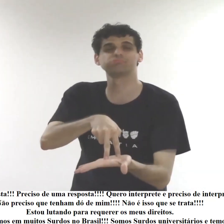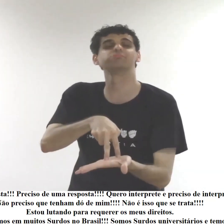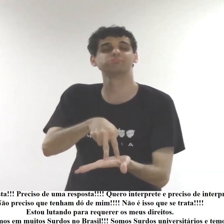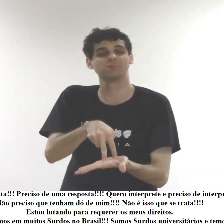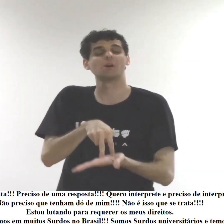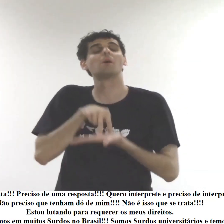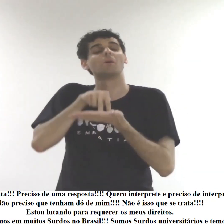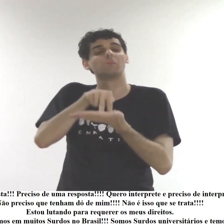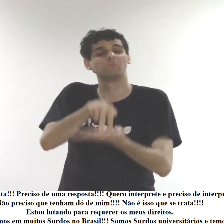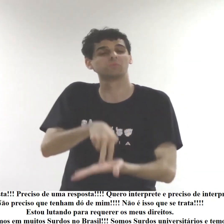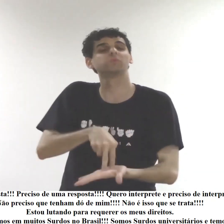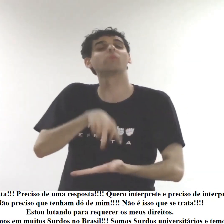requerendo o meu direito.